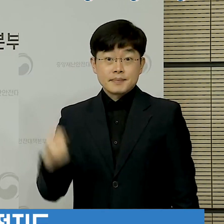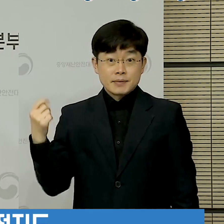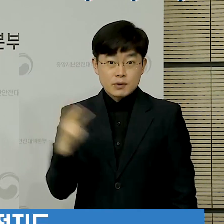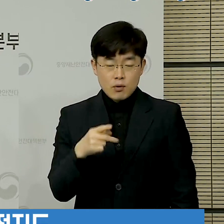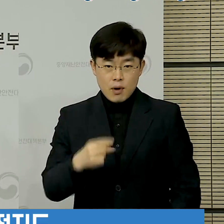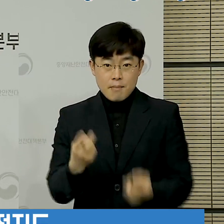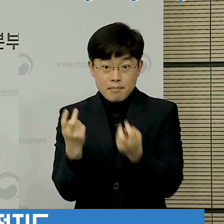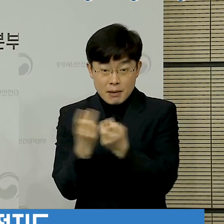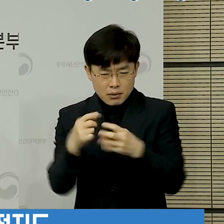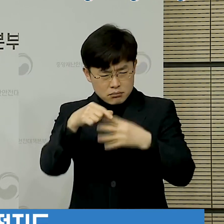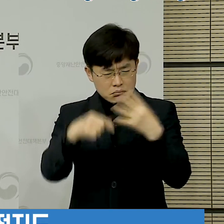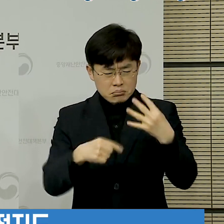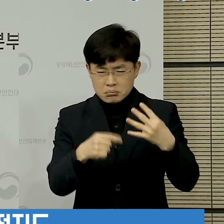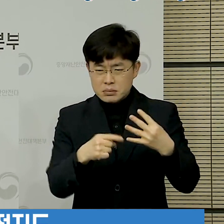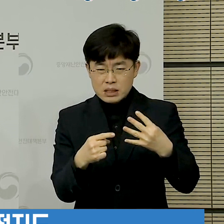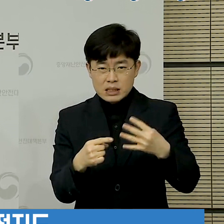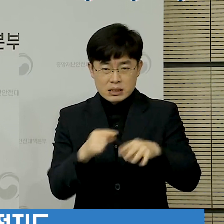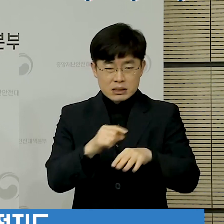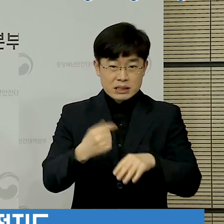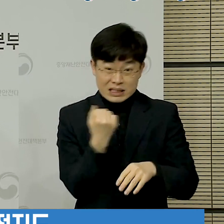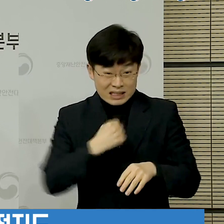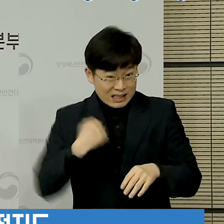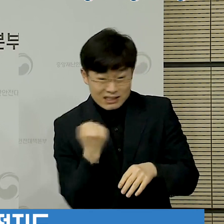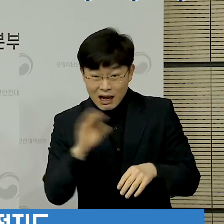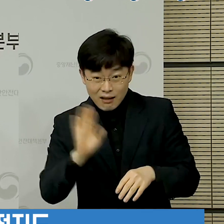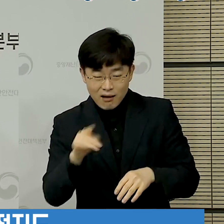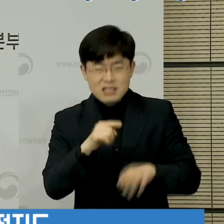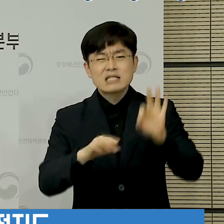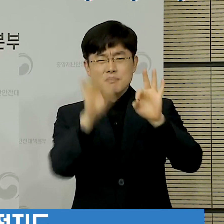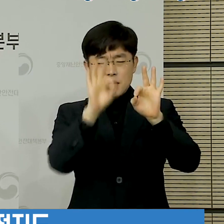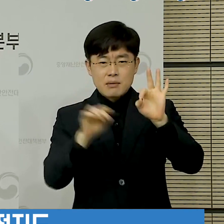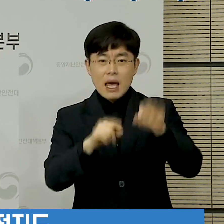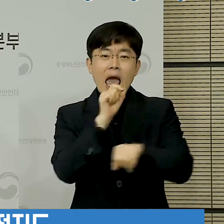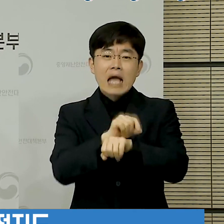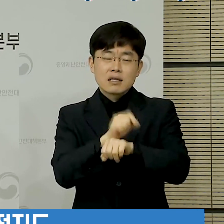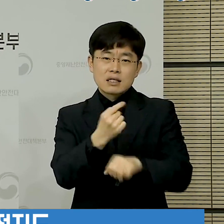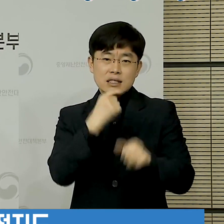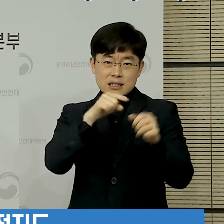준수 사항이 다소 미흡한 10% 시설에 대해서는 행정지도,